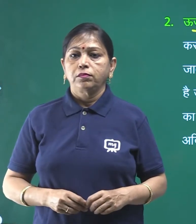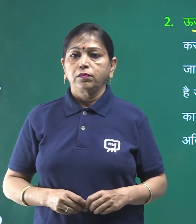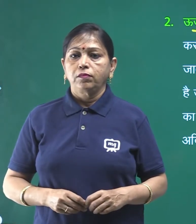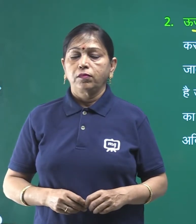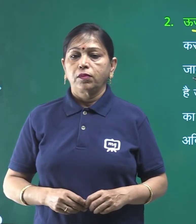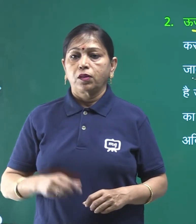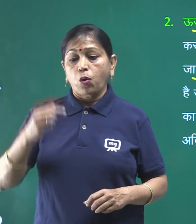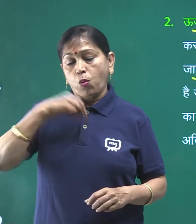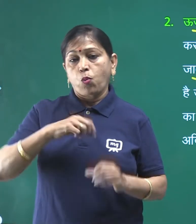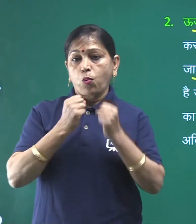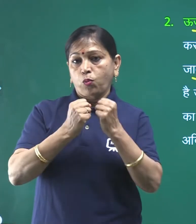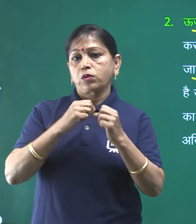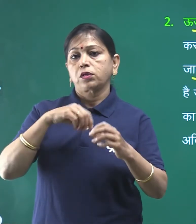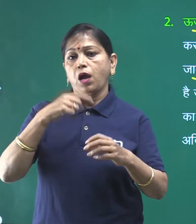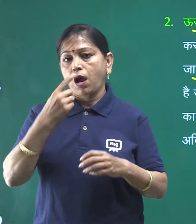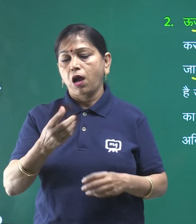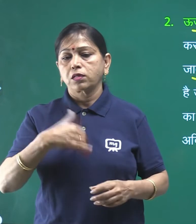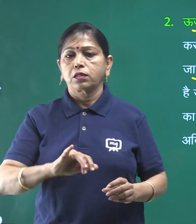ऊर्जा कहा जाता है।